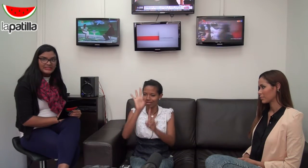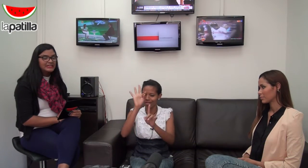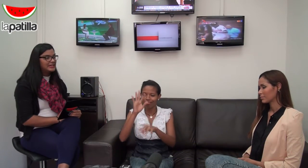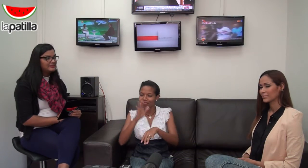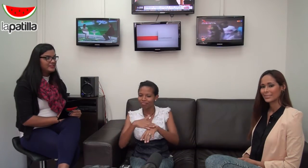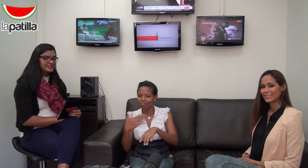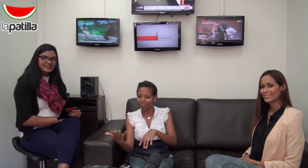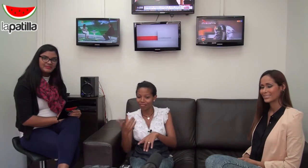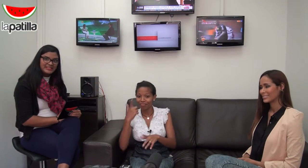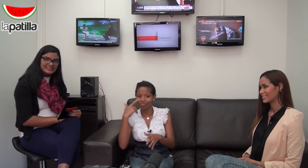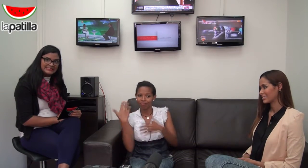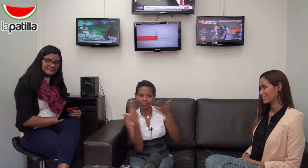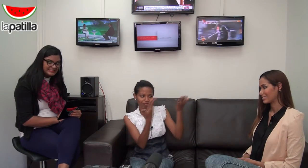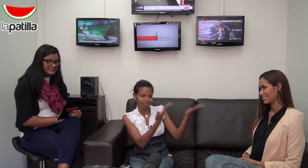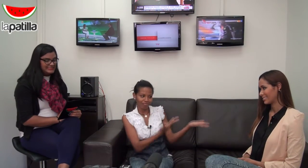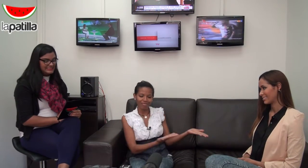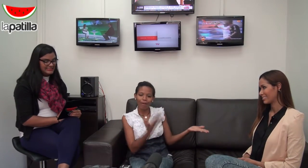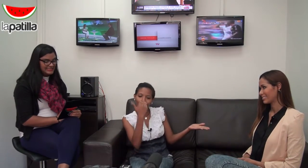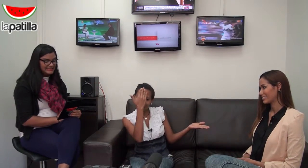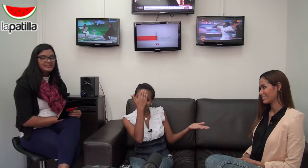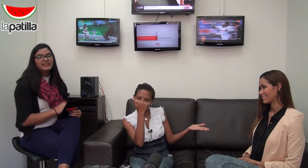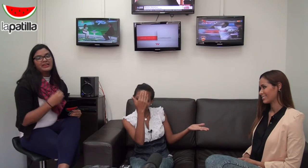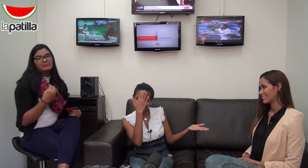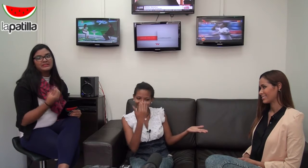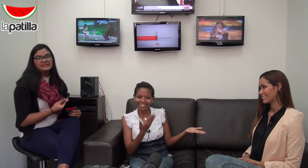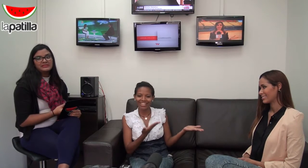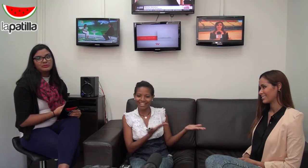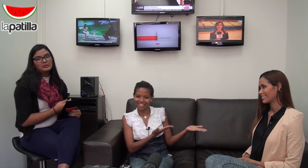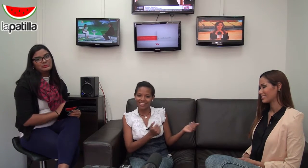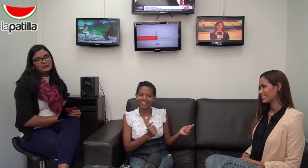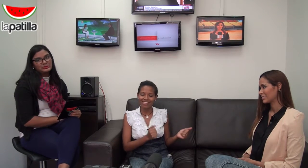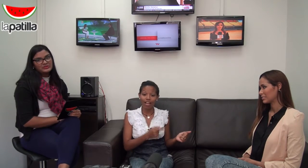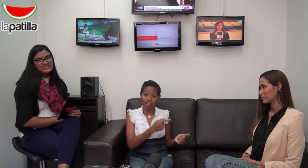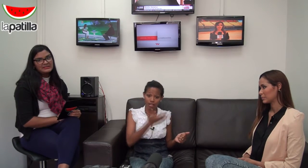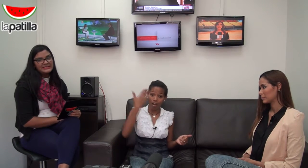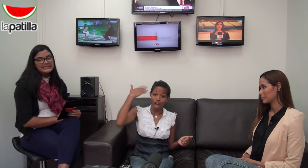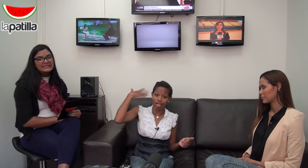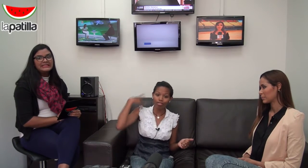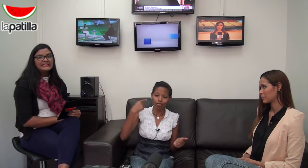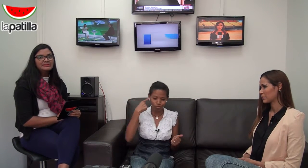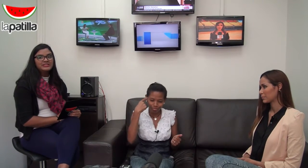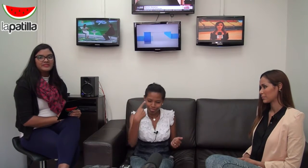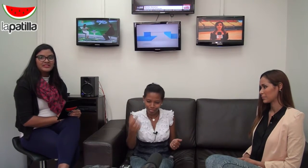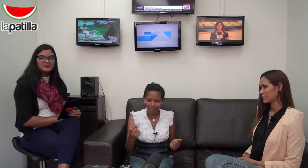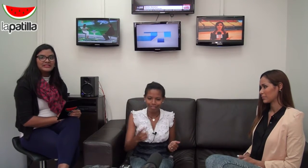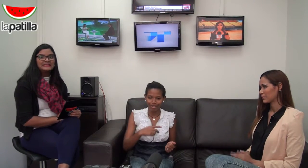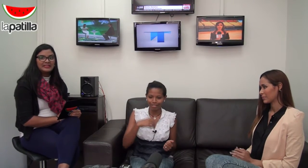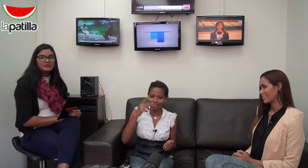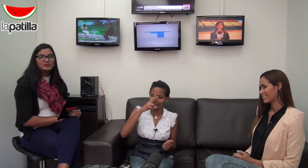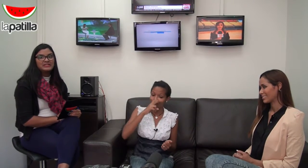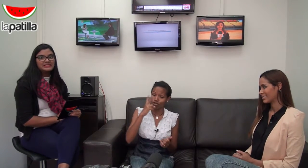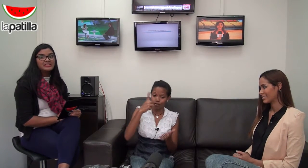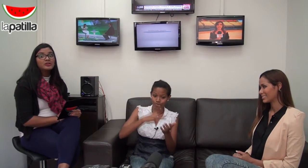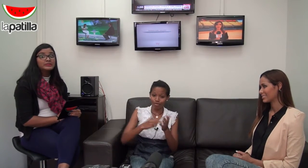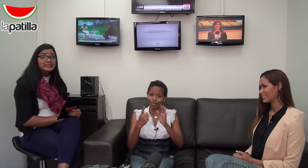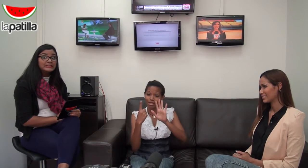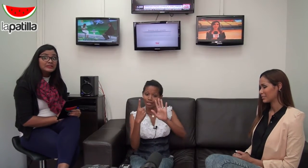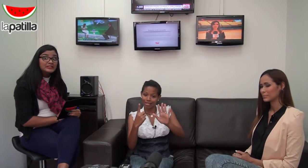a Vanessa Peretti, quien participó, como todos saben, en el Miss Venezuela en el año 2006, obteniendo la